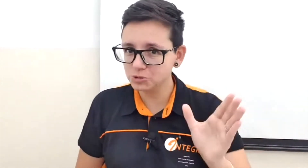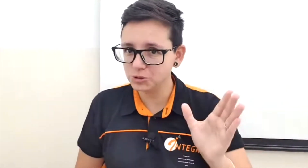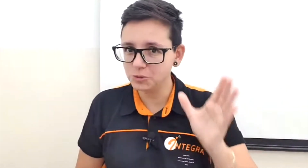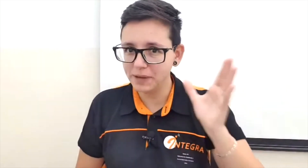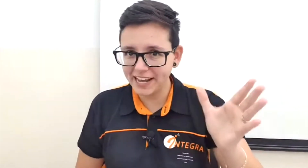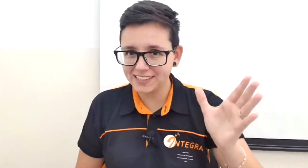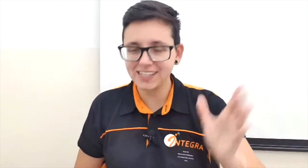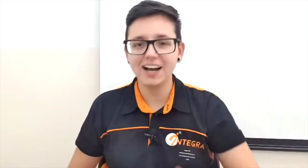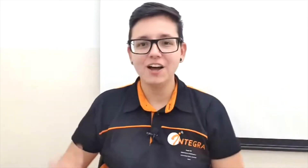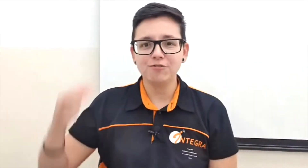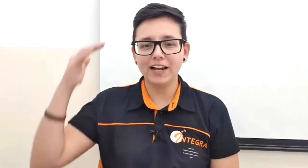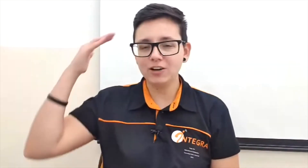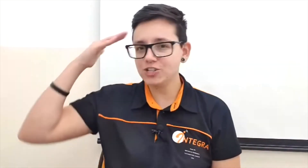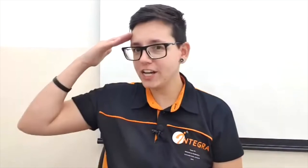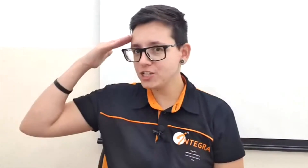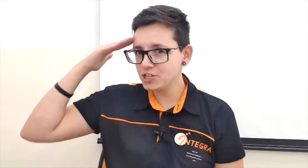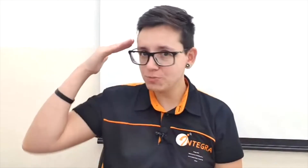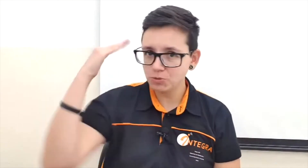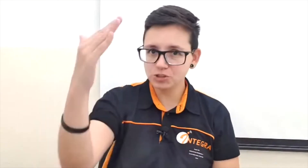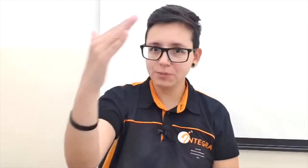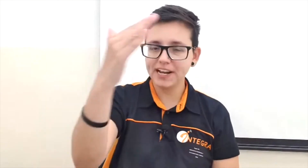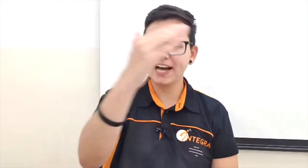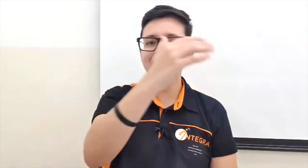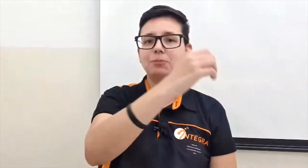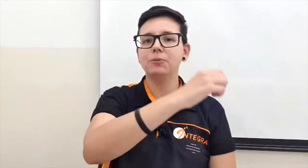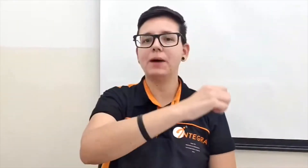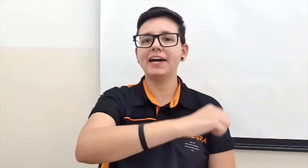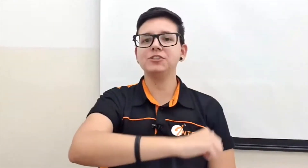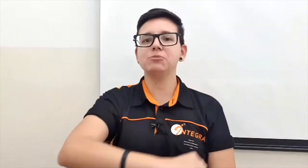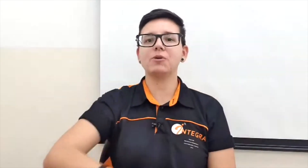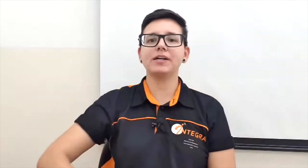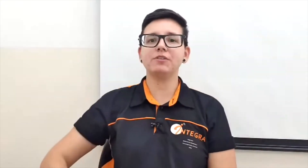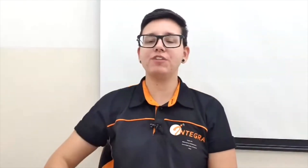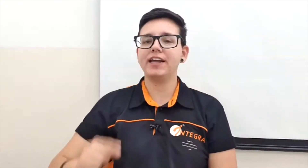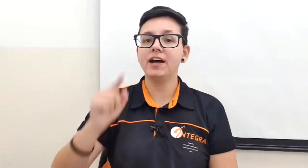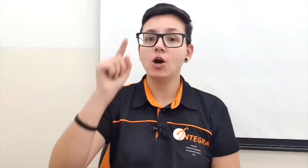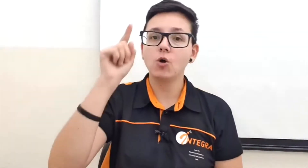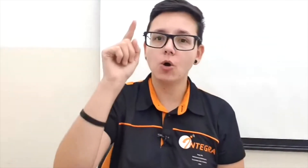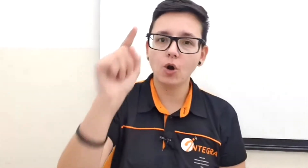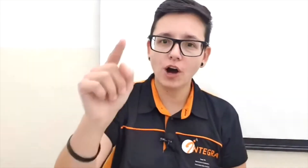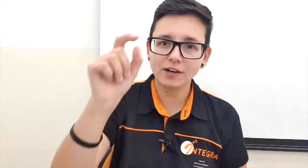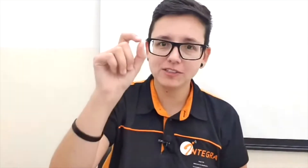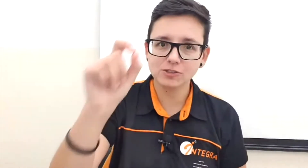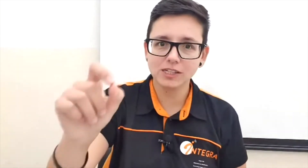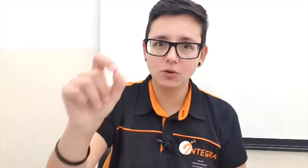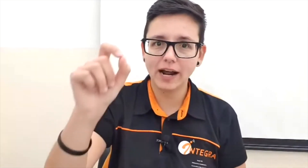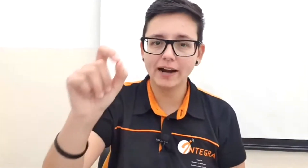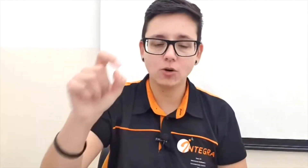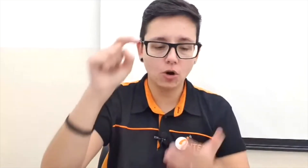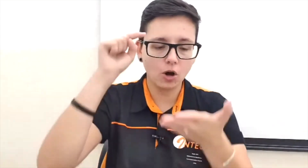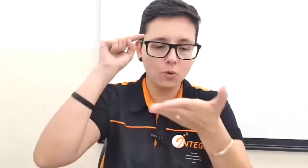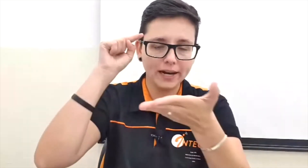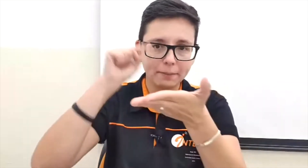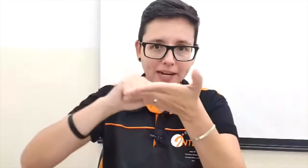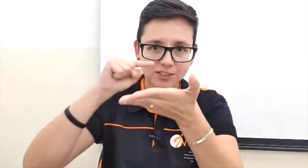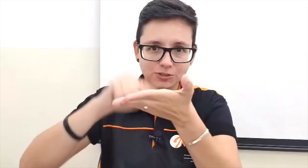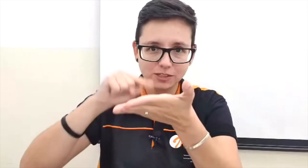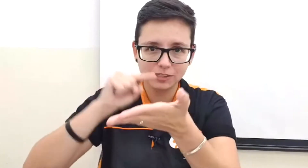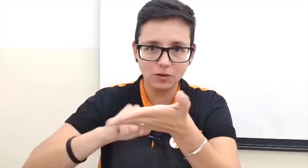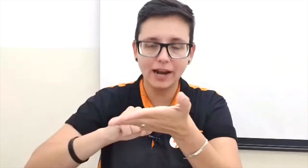surdo, beleza? Valeu, gente! Muito obrigada por mais uma quarta-feira. Coloca o teu celular, coloca um lembrete no teu celular